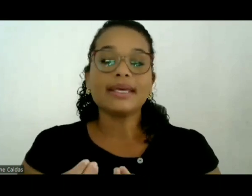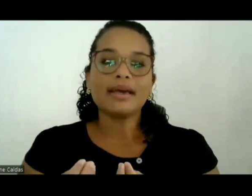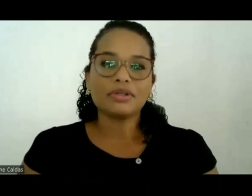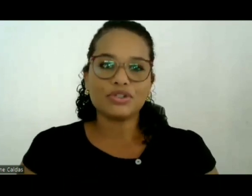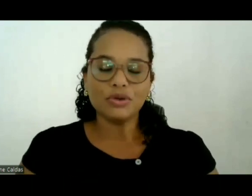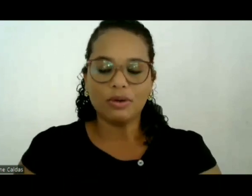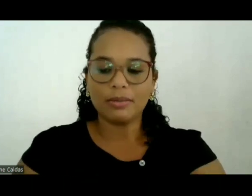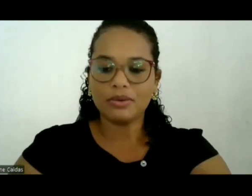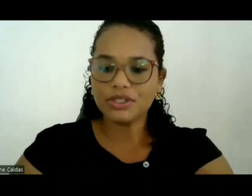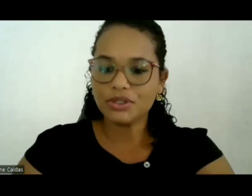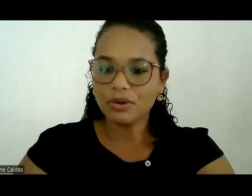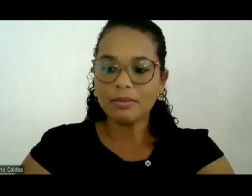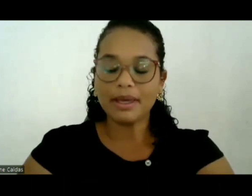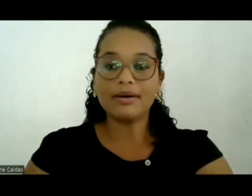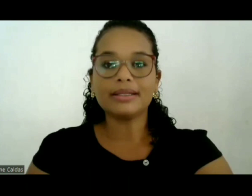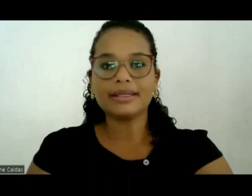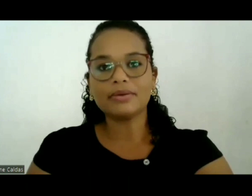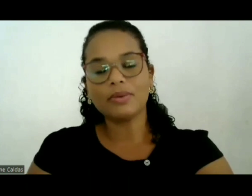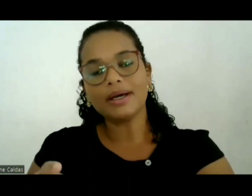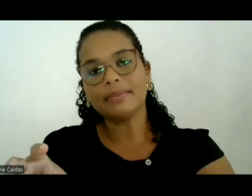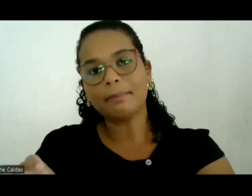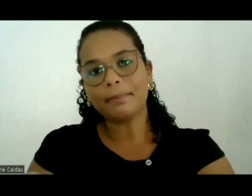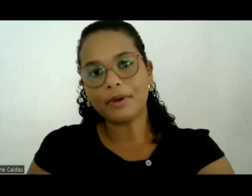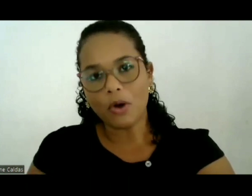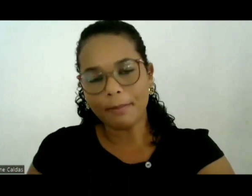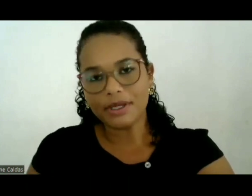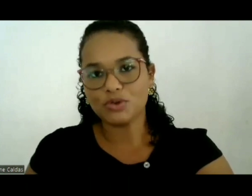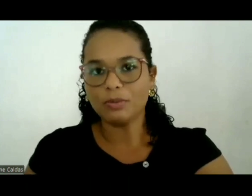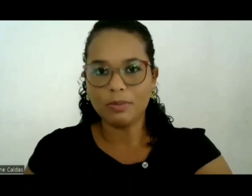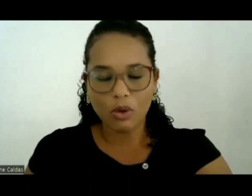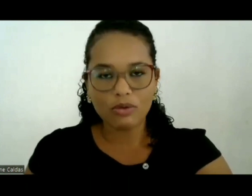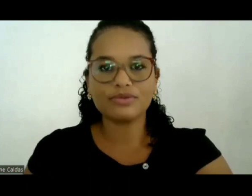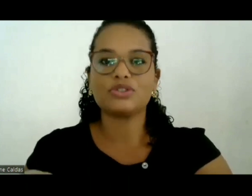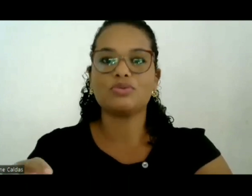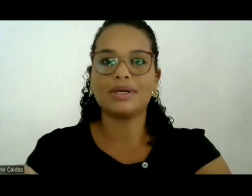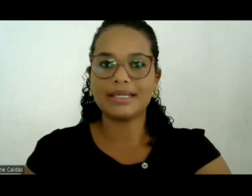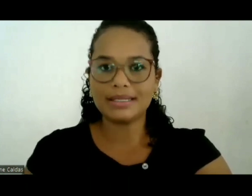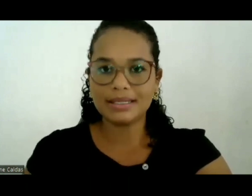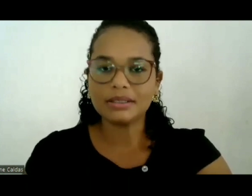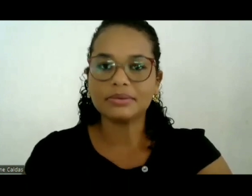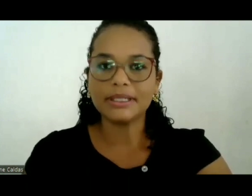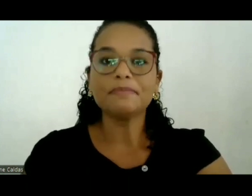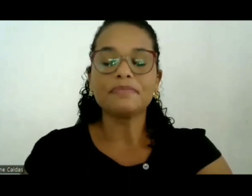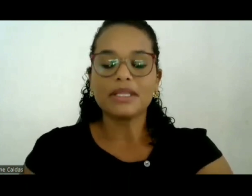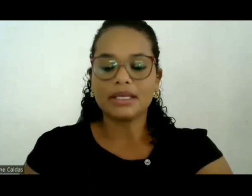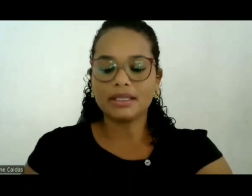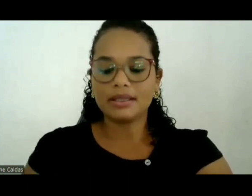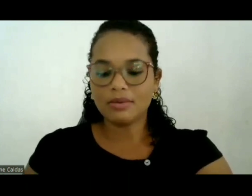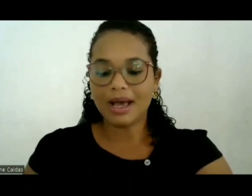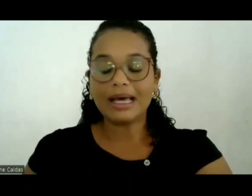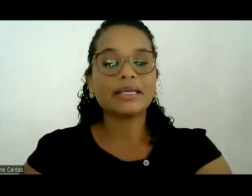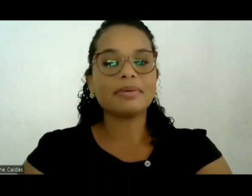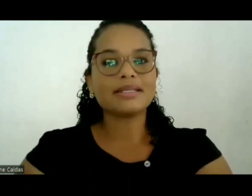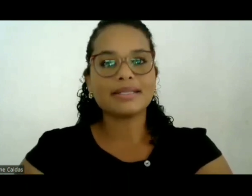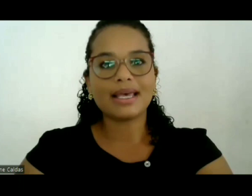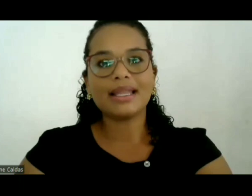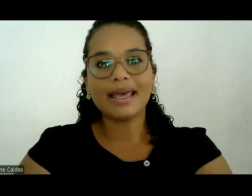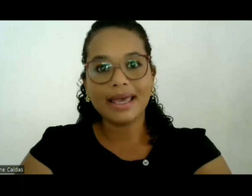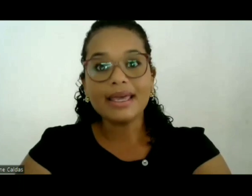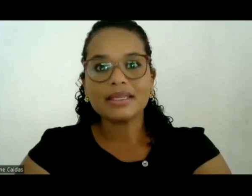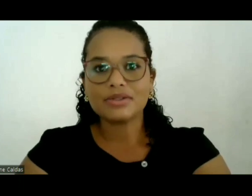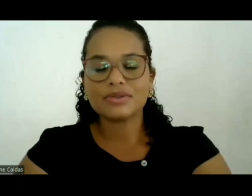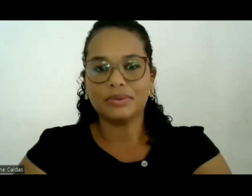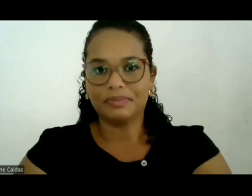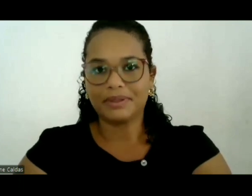assim, o que que é um idioma? O idioma é a língua própria de um povo, de uma nação, né? Então, a Libras,